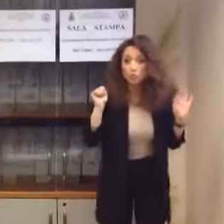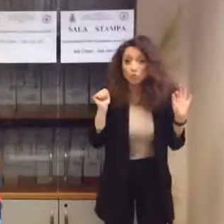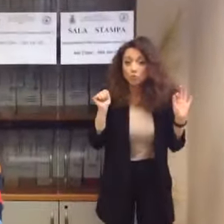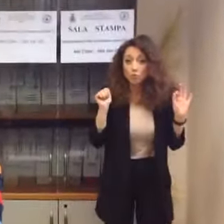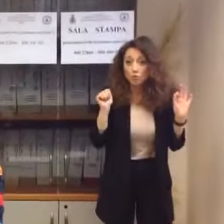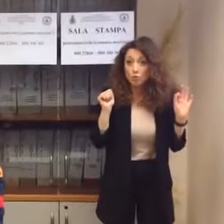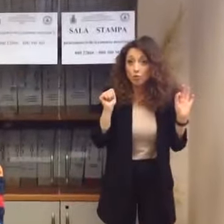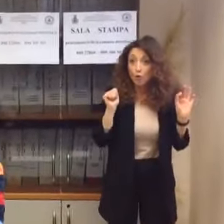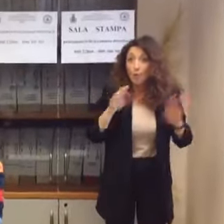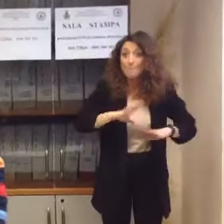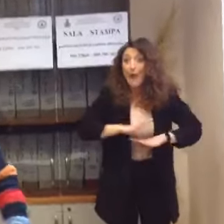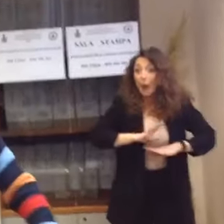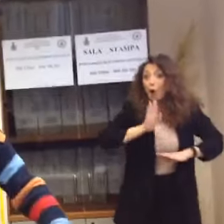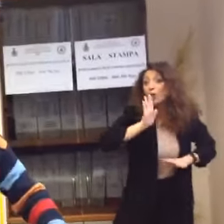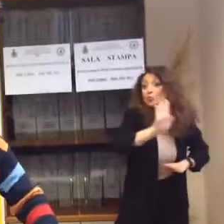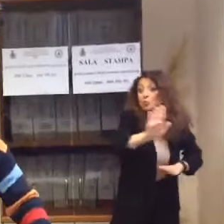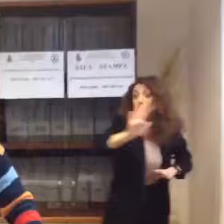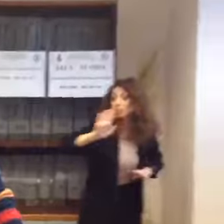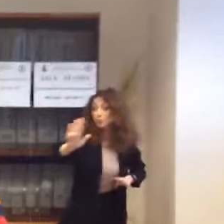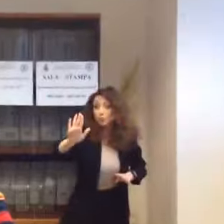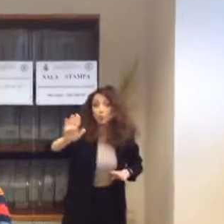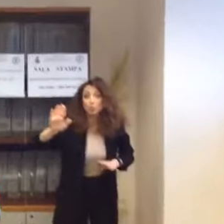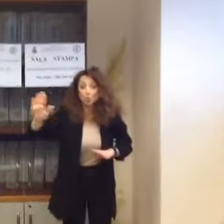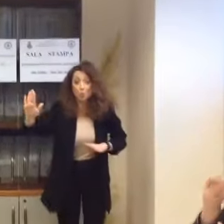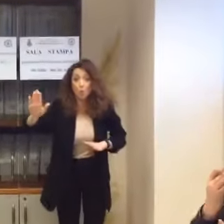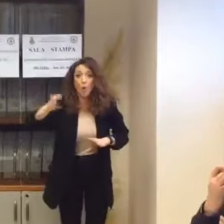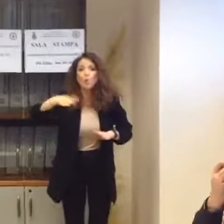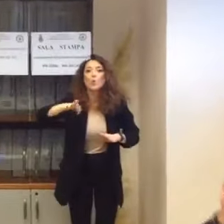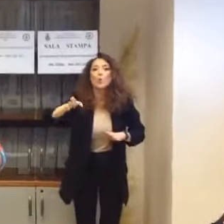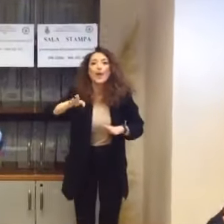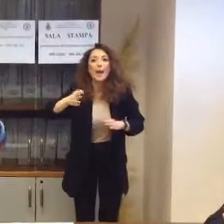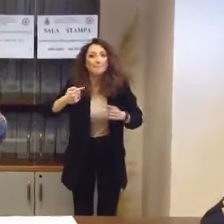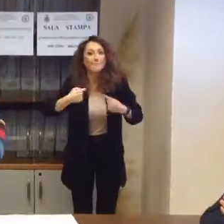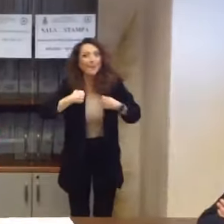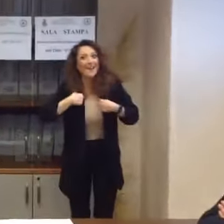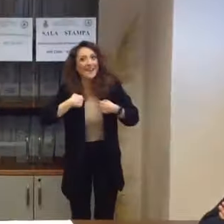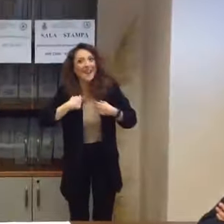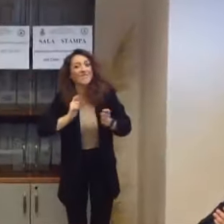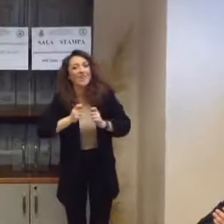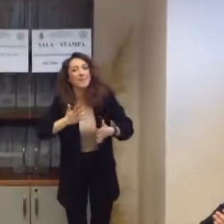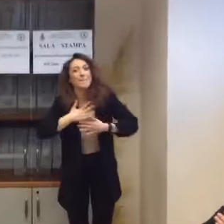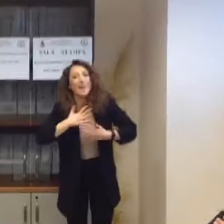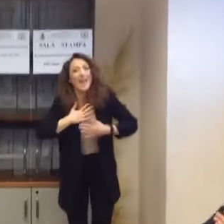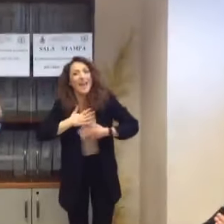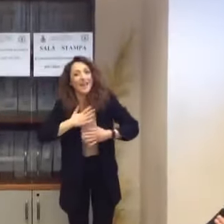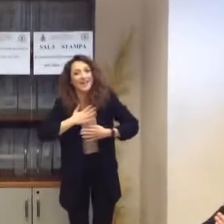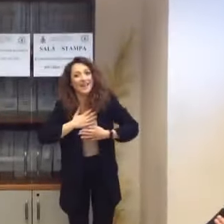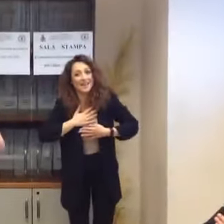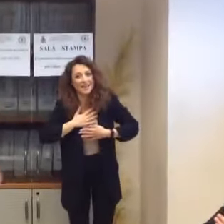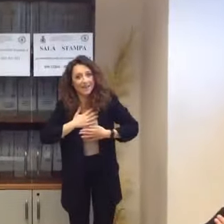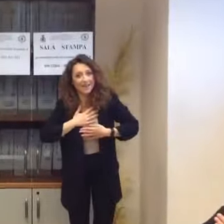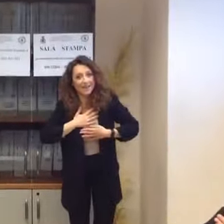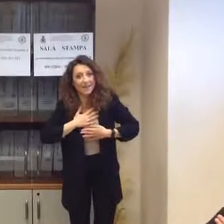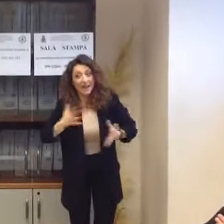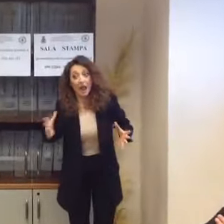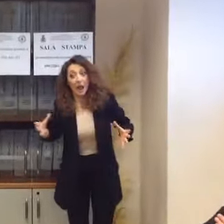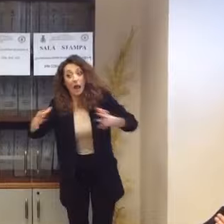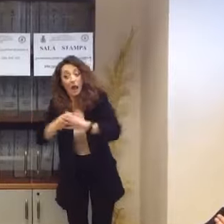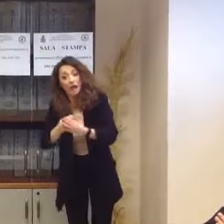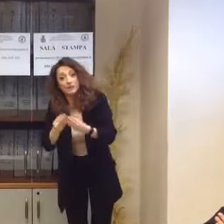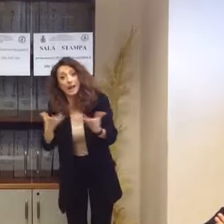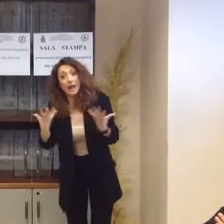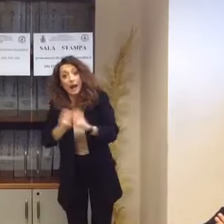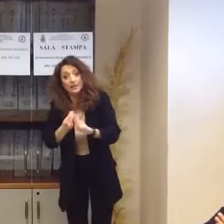proprio balcone su ruste per i fatti propri e quindi non